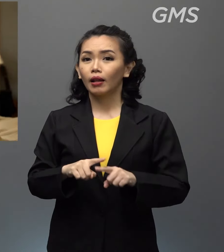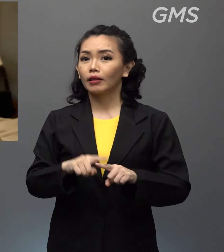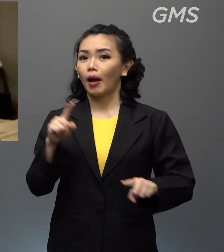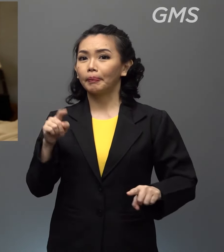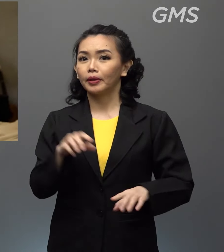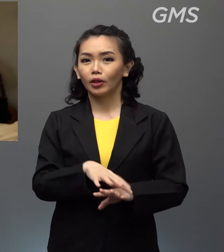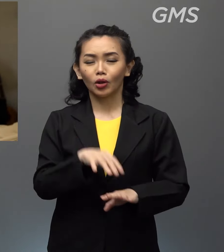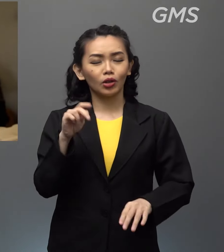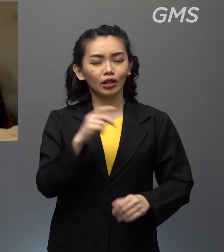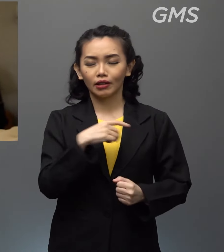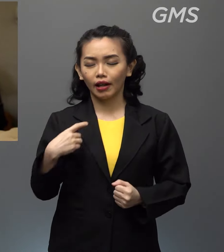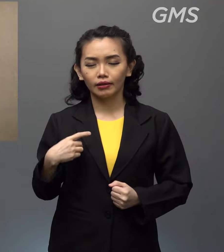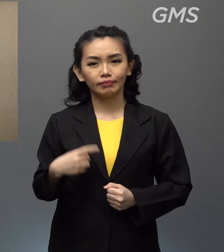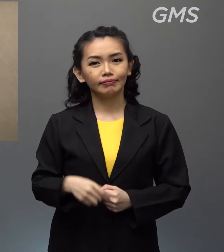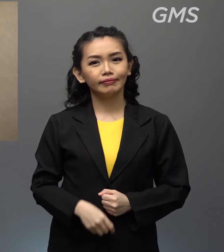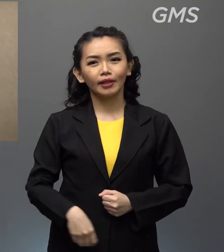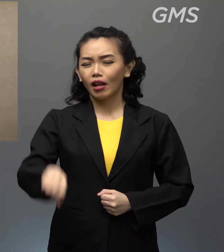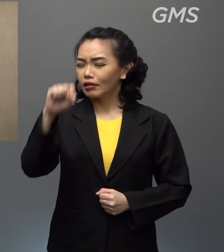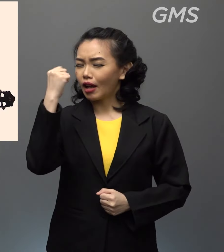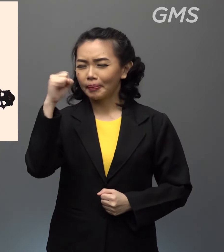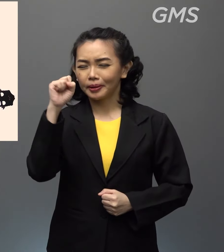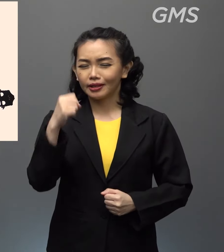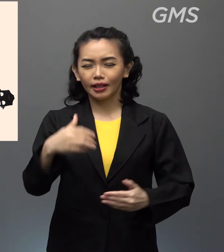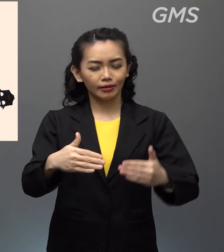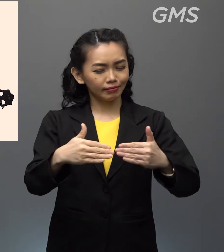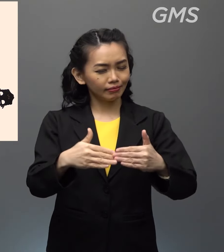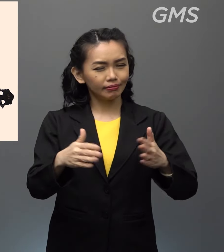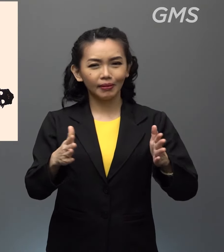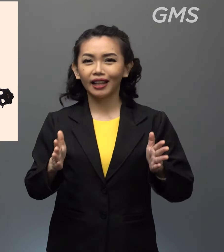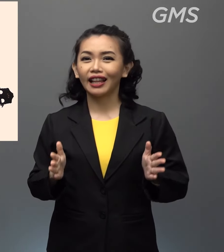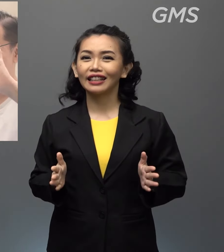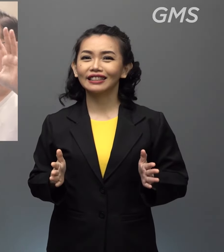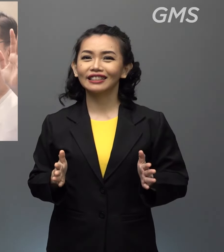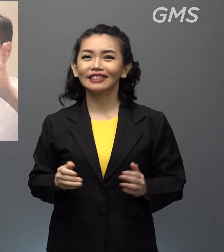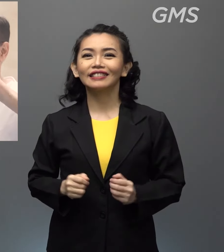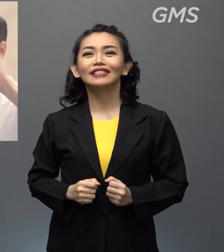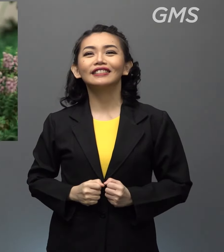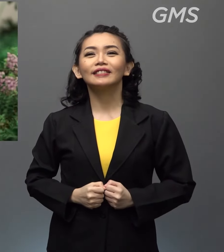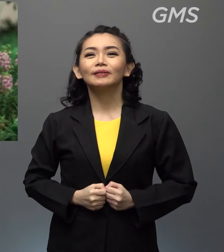semakin rohani kita tidak boleh dibatasi.